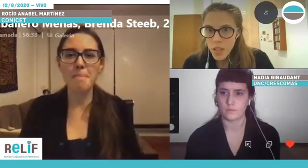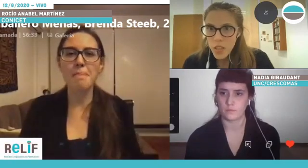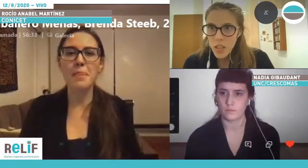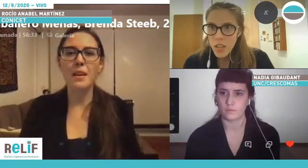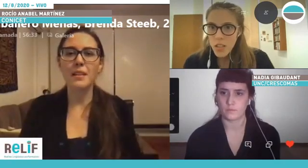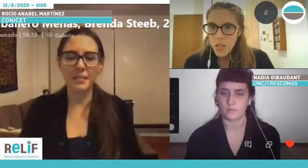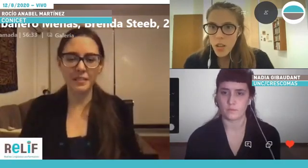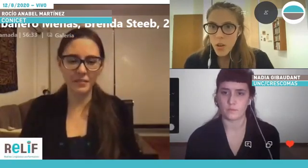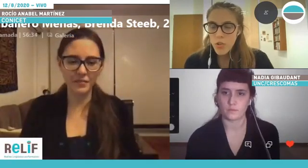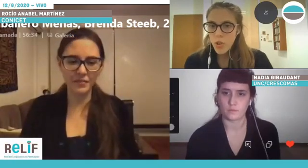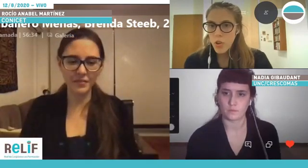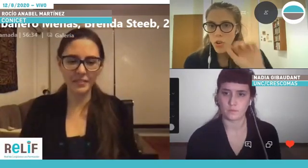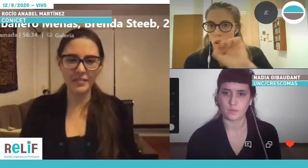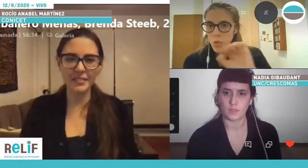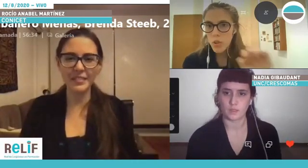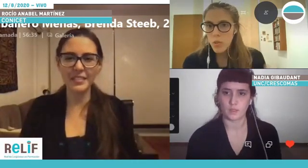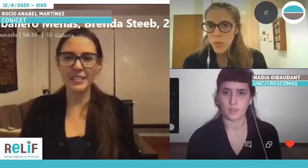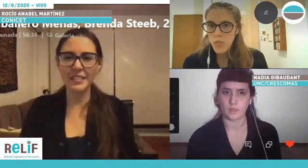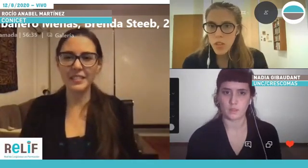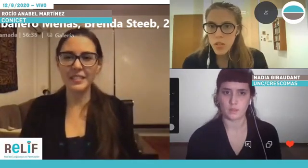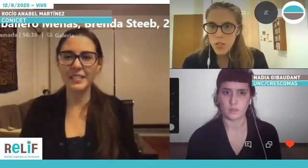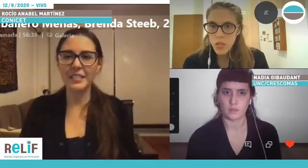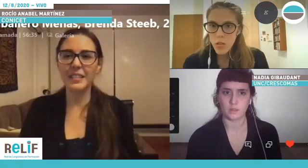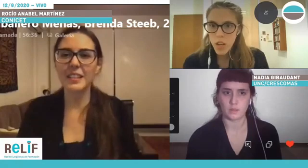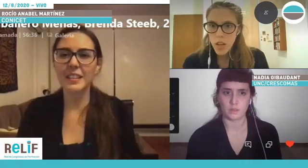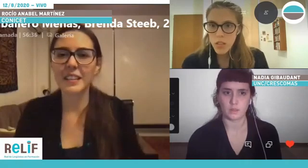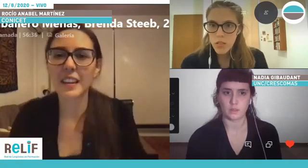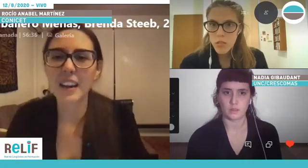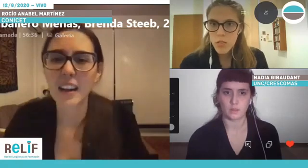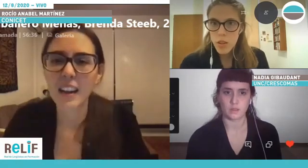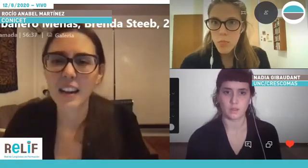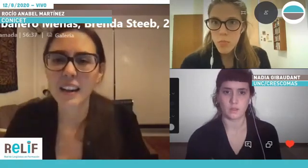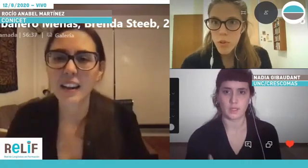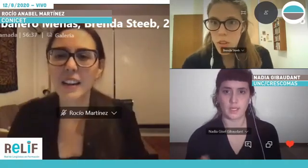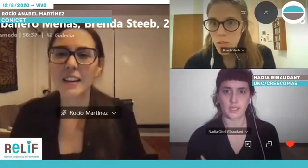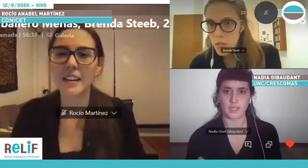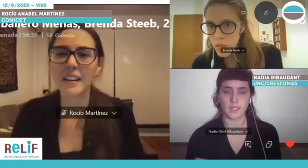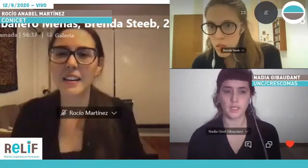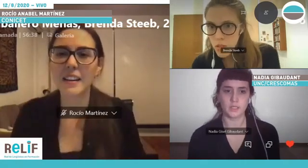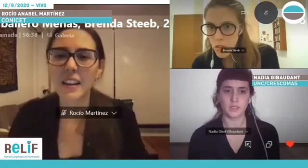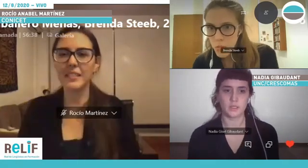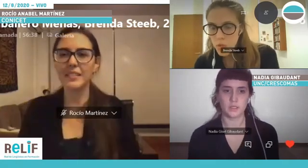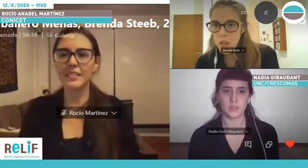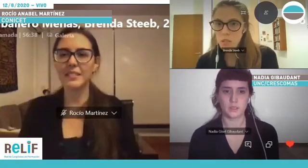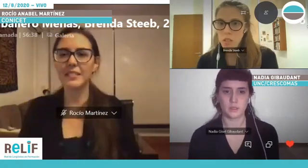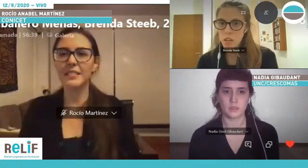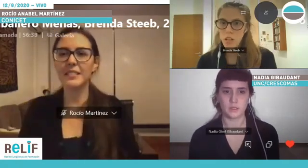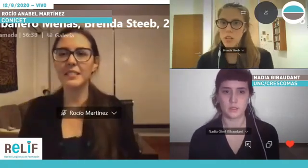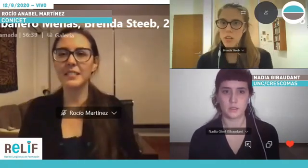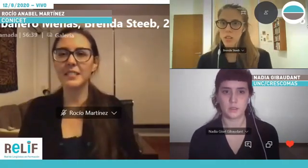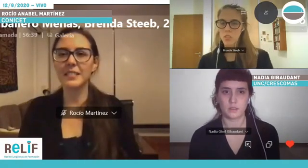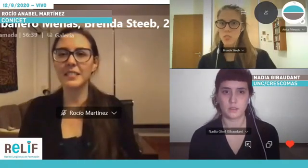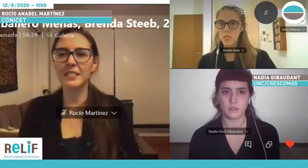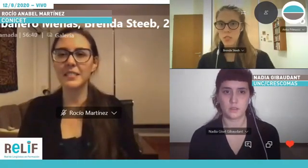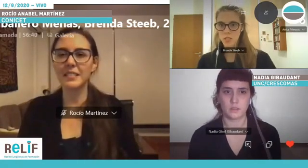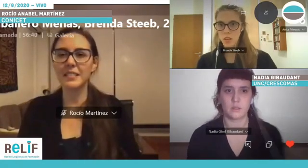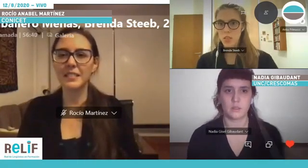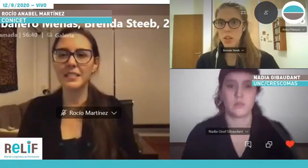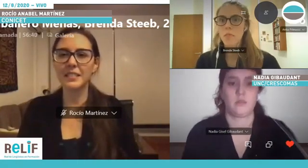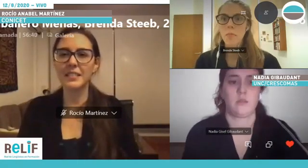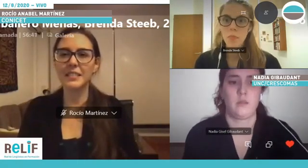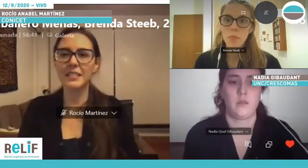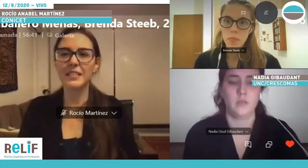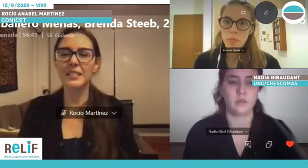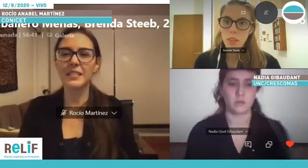Nadia, si tenés el otro audio prendido del celular, si lo podés como silenciar, ¿no?